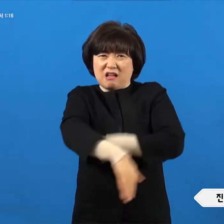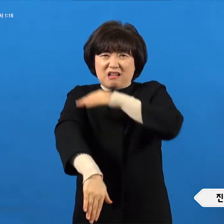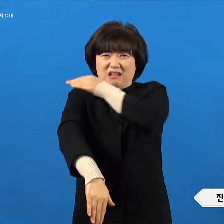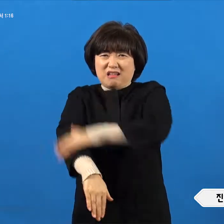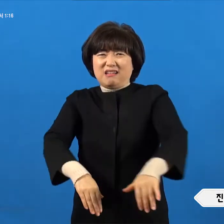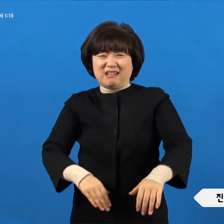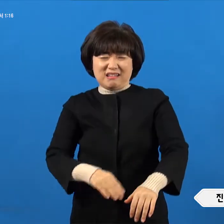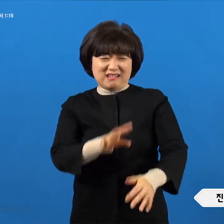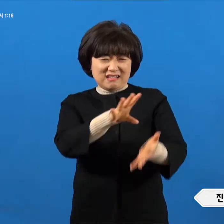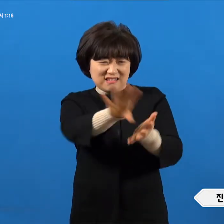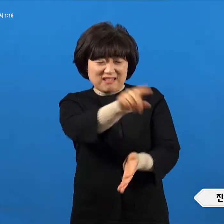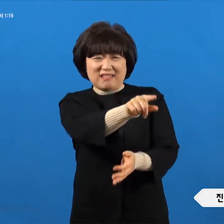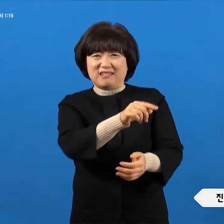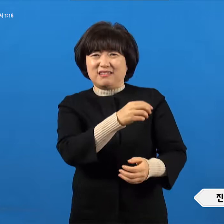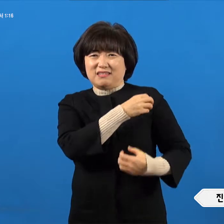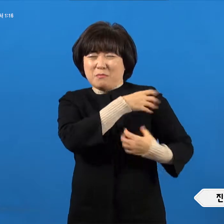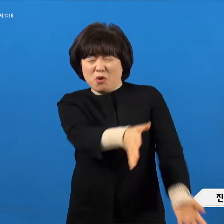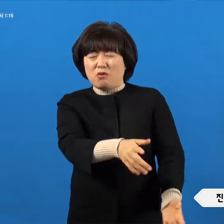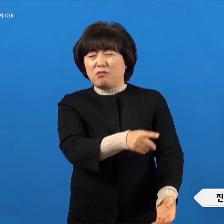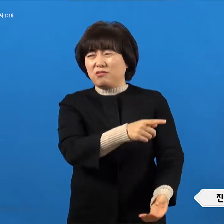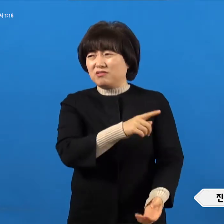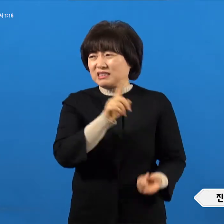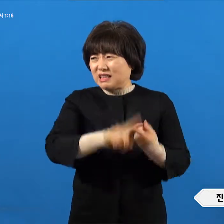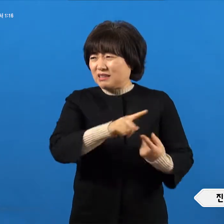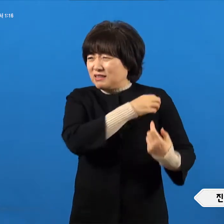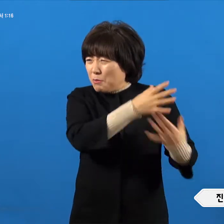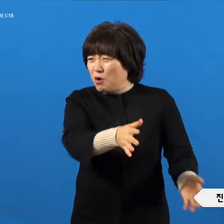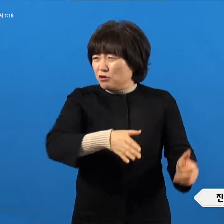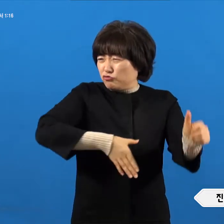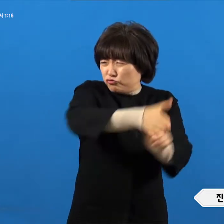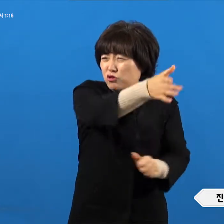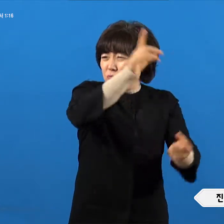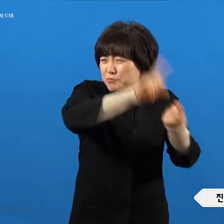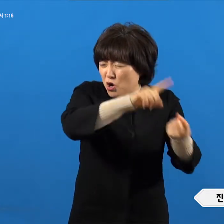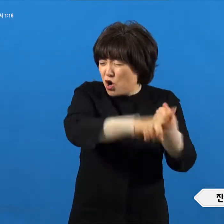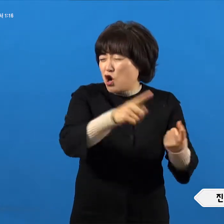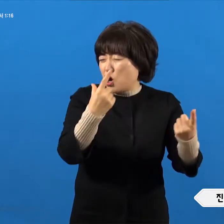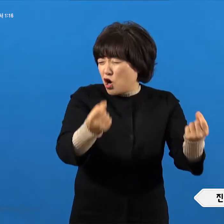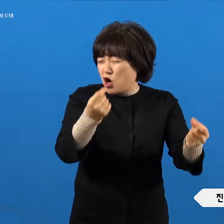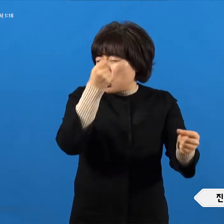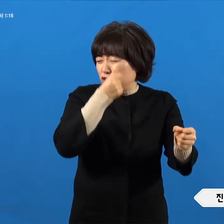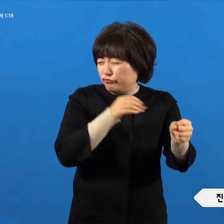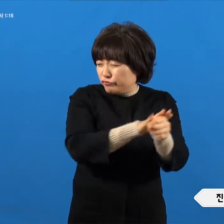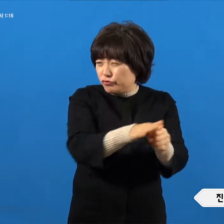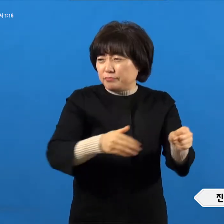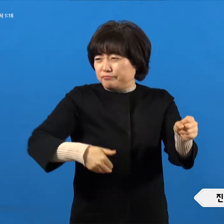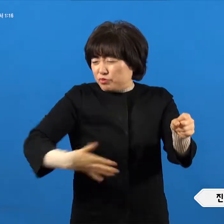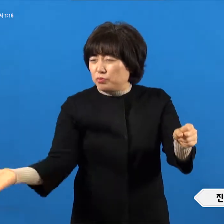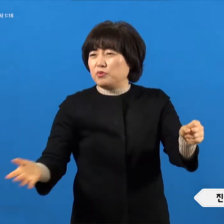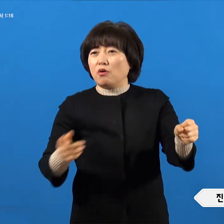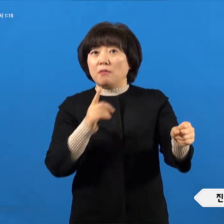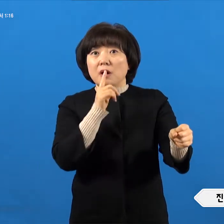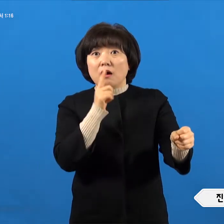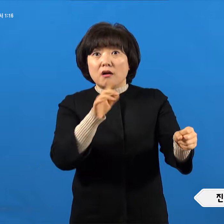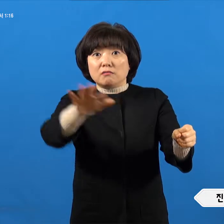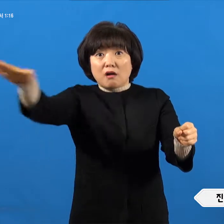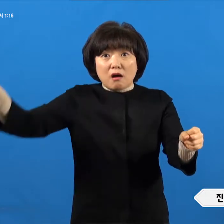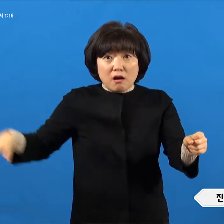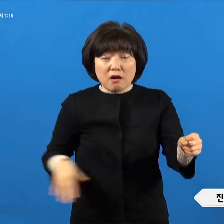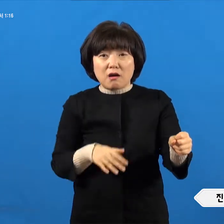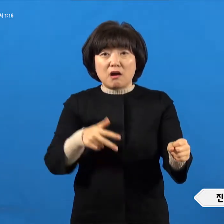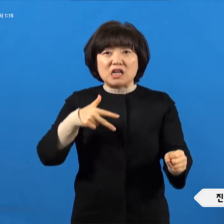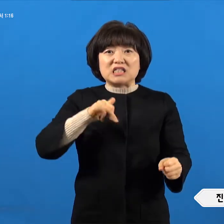할 생각도 못했습니다. 누가 그런 자들에게 그런 긍휼을 베풀 필요가 있는가라고 생각했고,